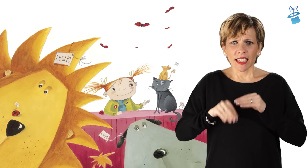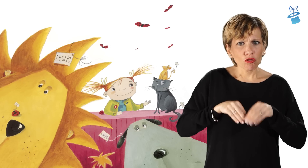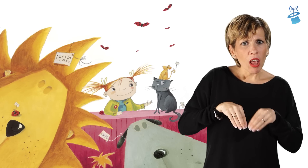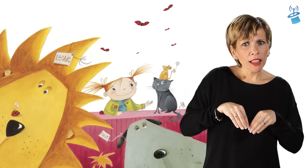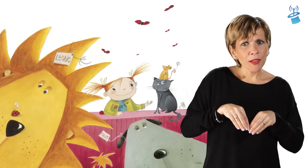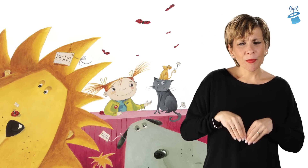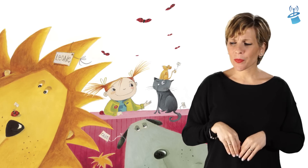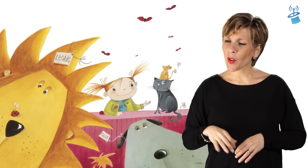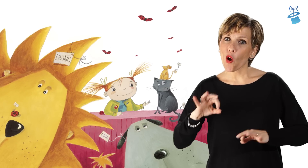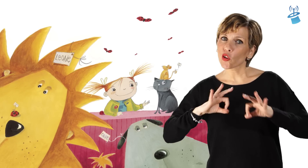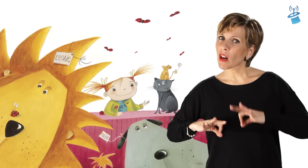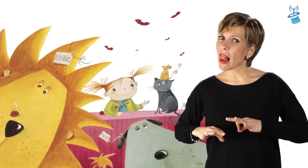criceti e coccinelle.